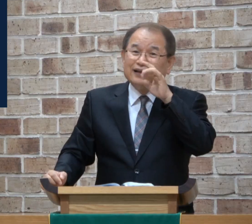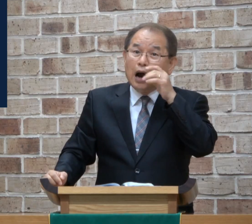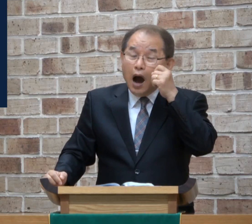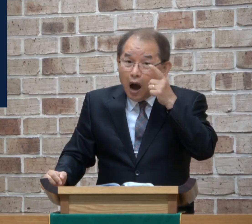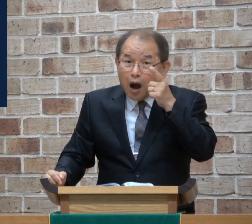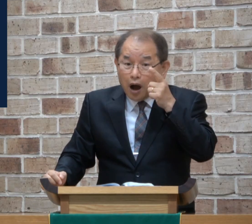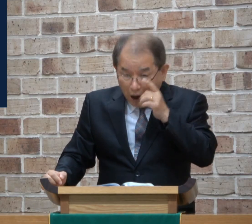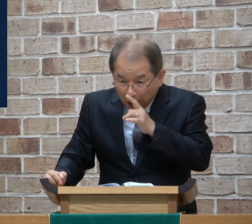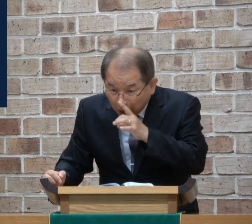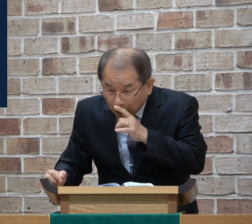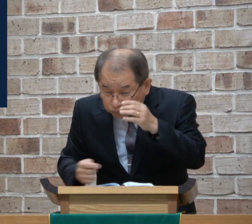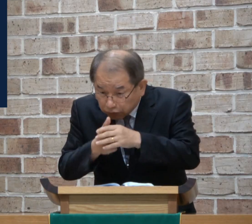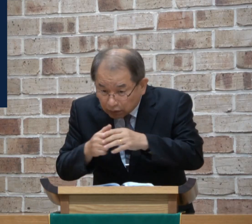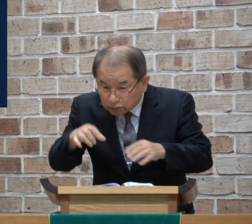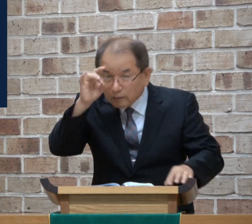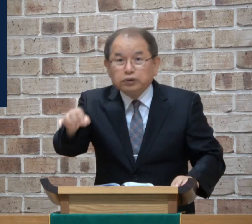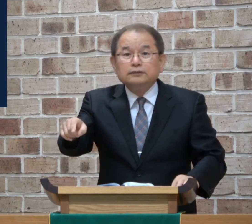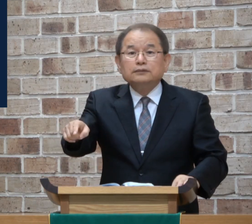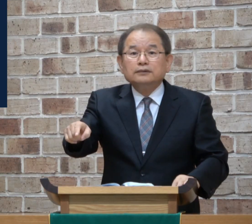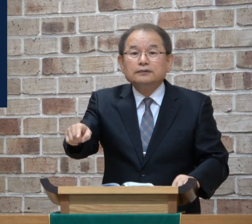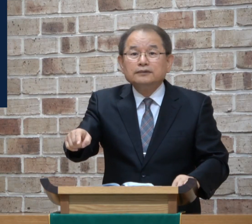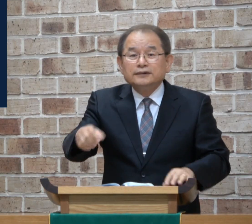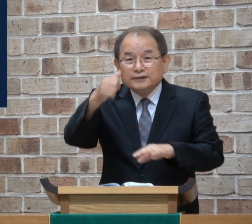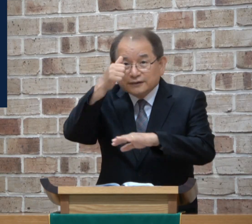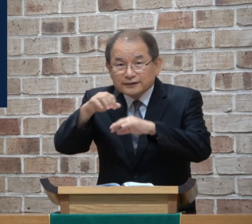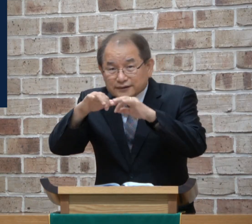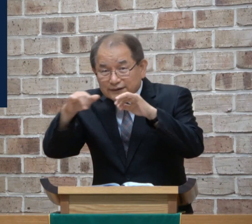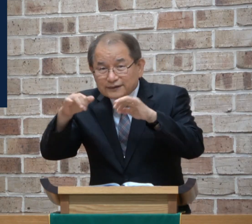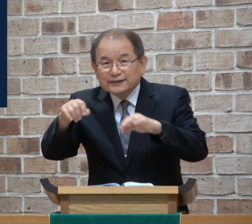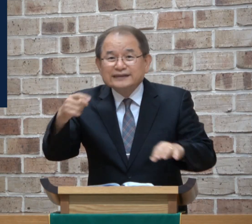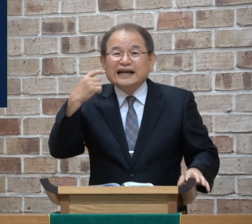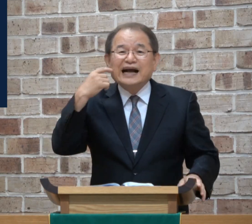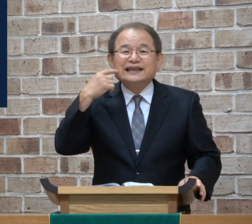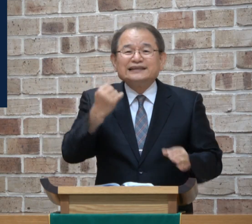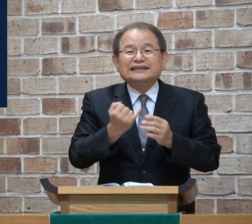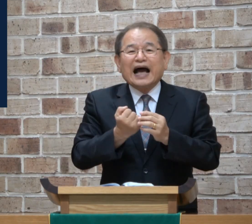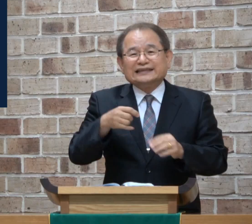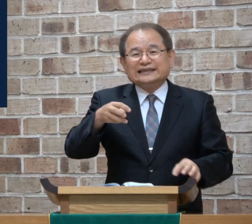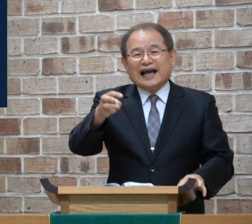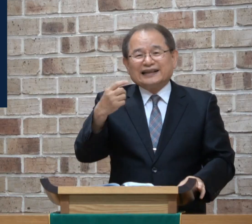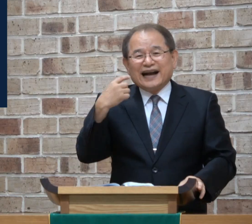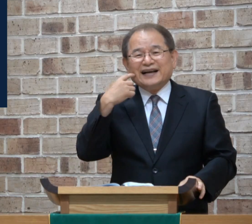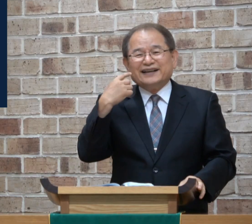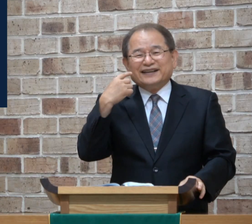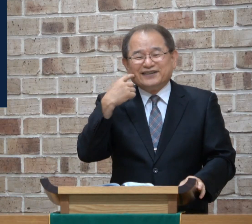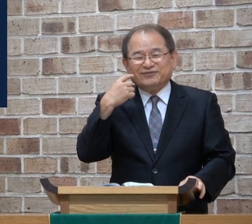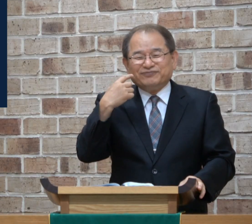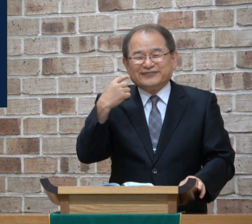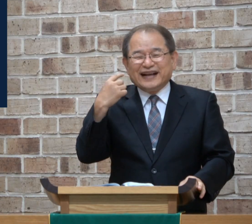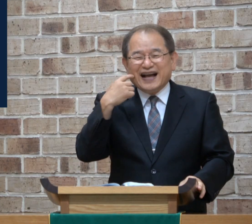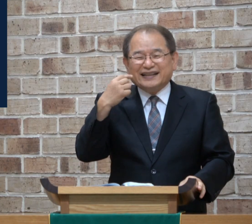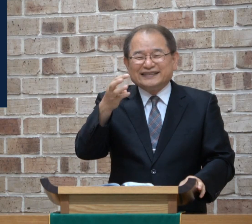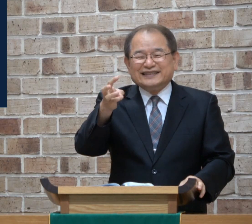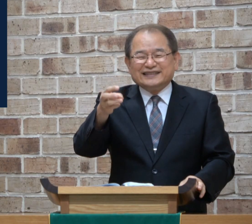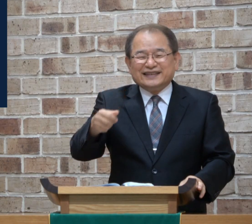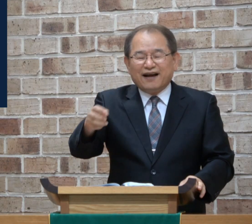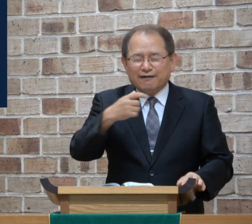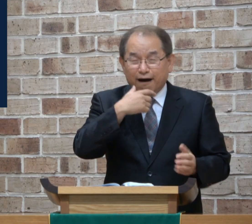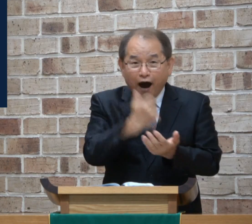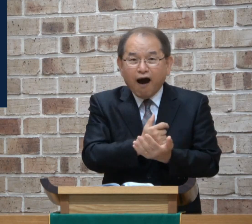열흘도 안 되고 한 달을 기다려도 이 종자가 나오질 않습니다. 나중에 그 땅을 열어보니 가짜 씨앗이었습니다.